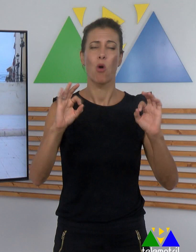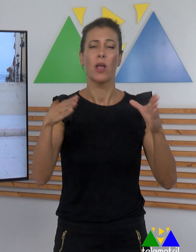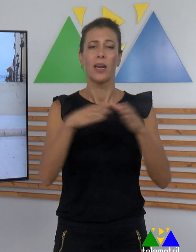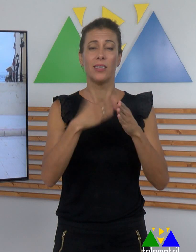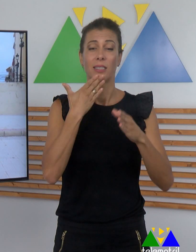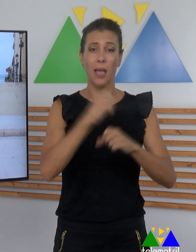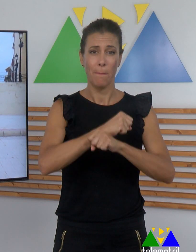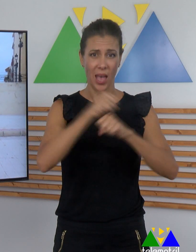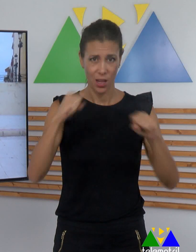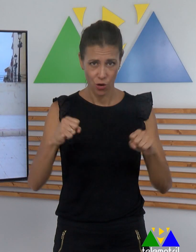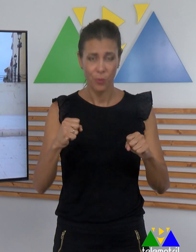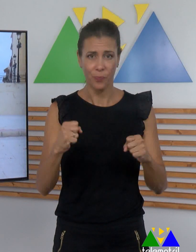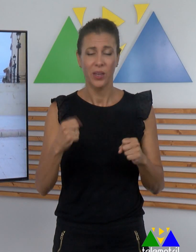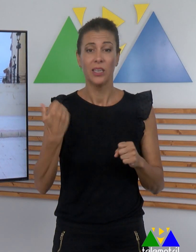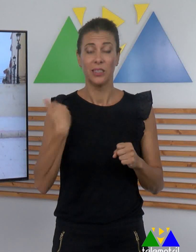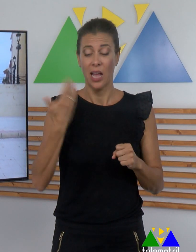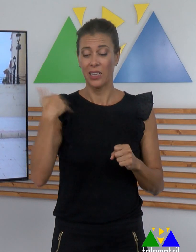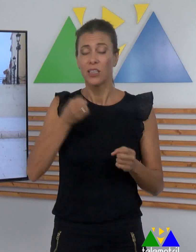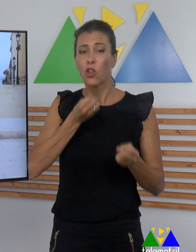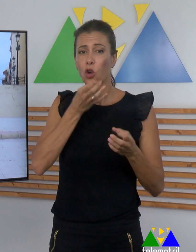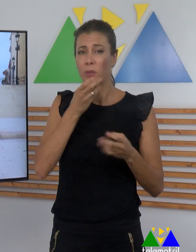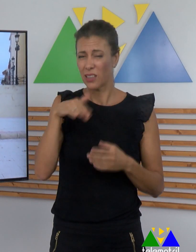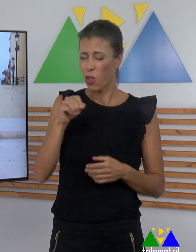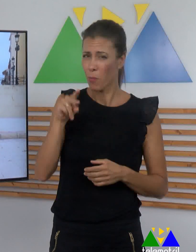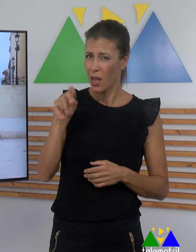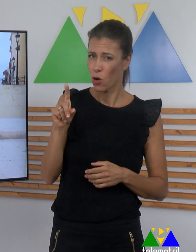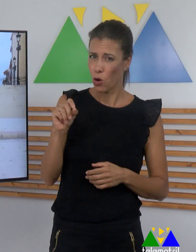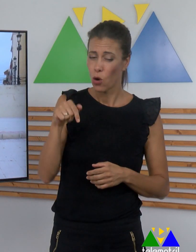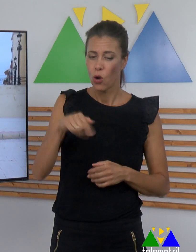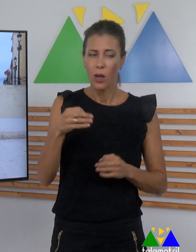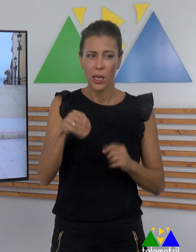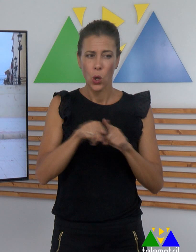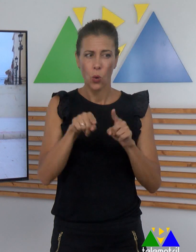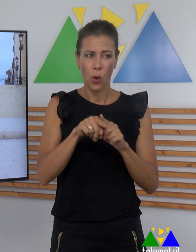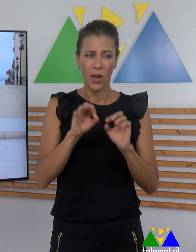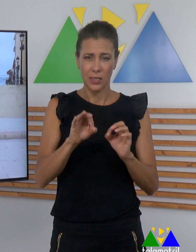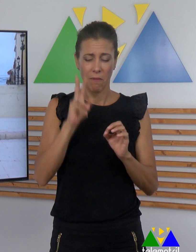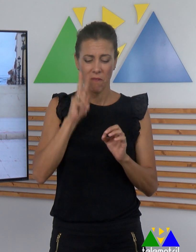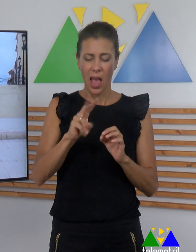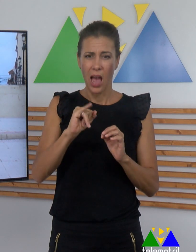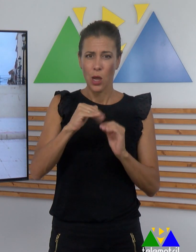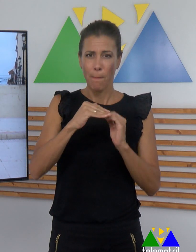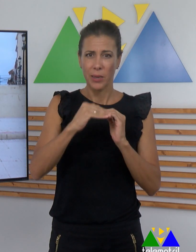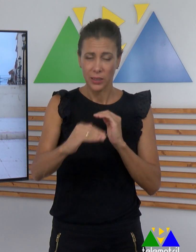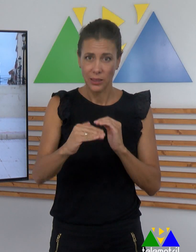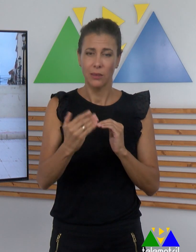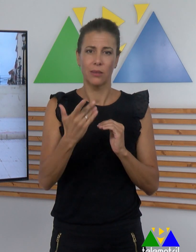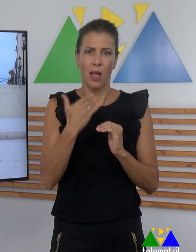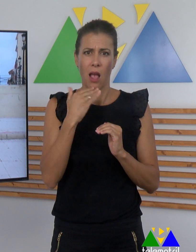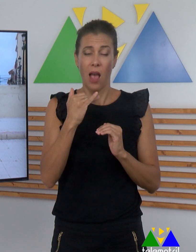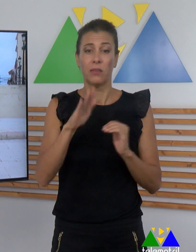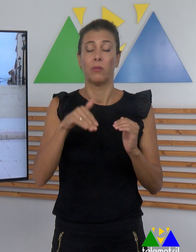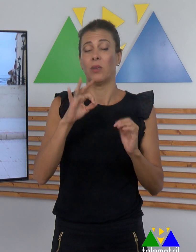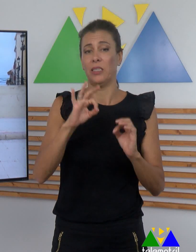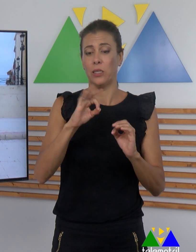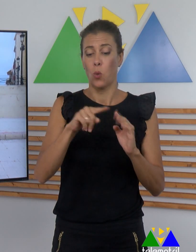mayor. Estamos, donde hemos comentado antes, Manolo, en esta pendiente, donde nos fijamos precisamente, tenemos prácticamente encima del cementerio,